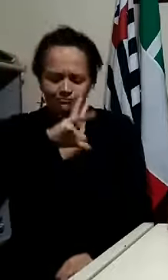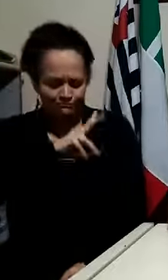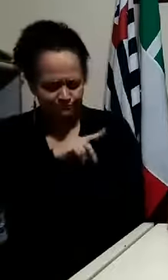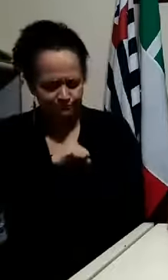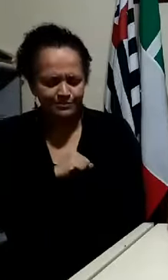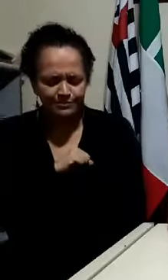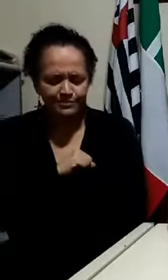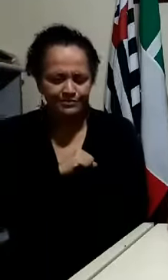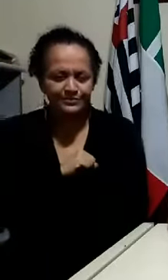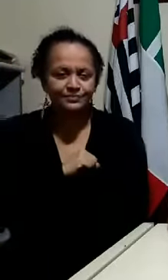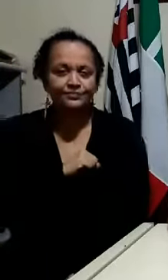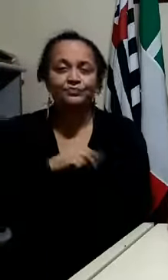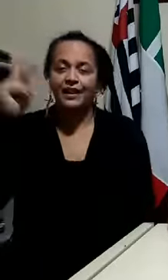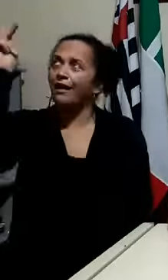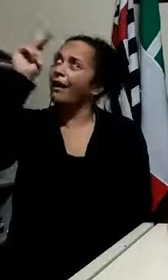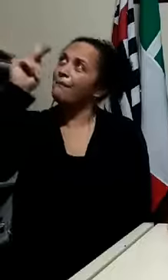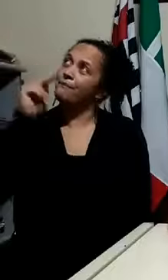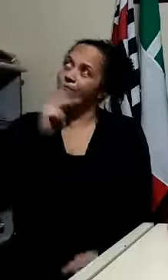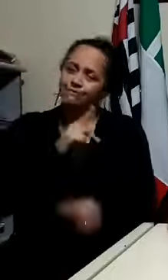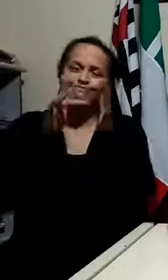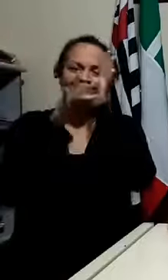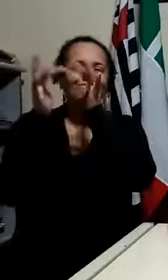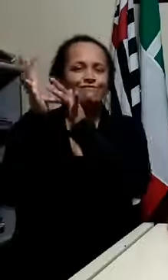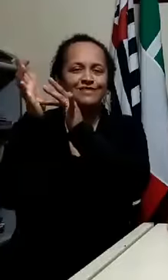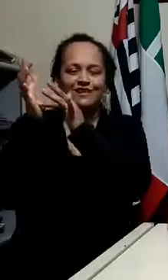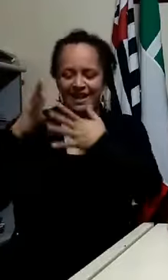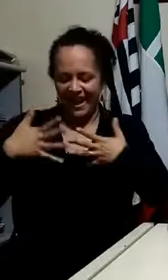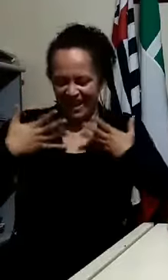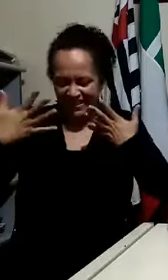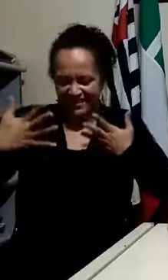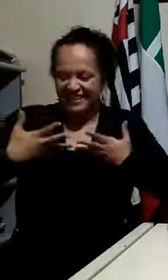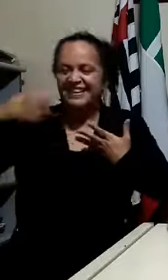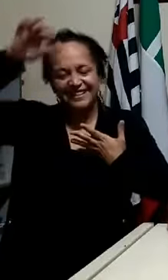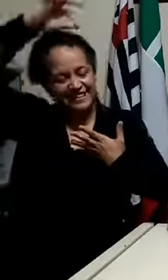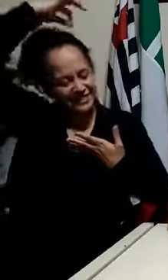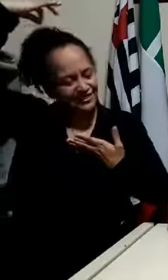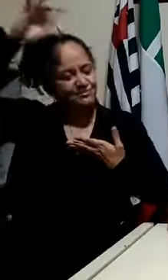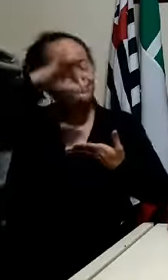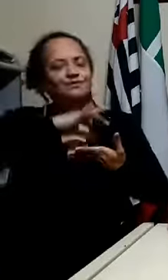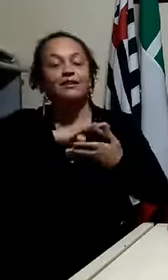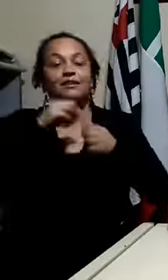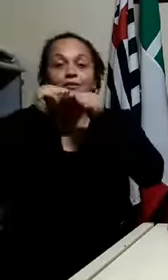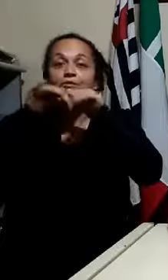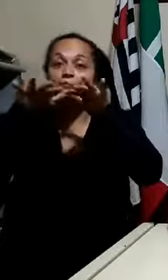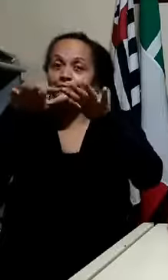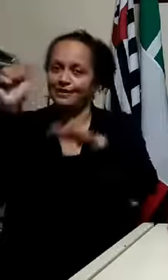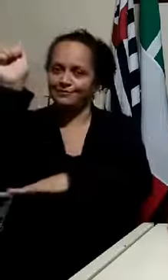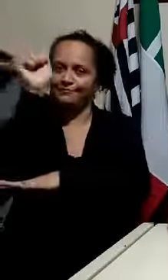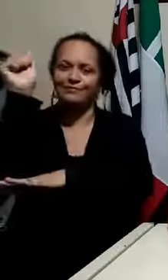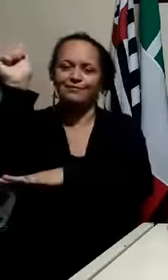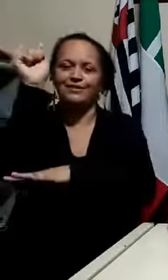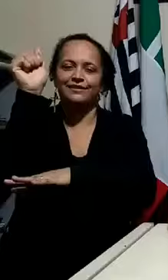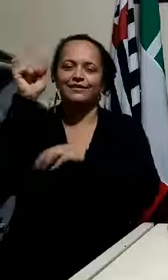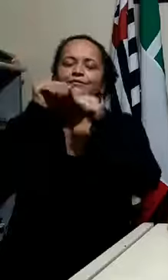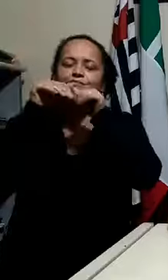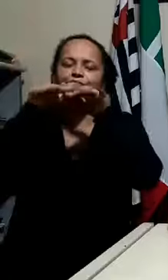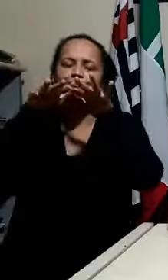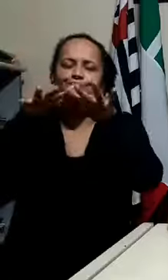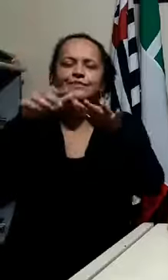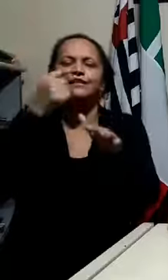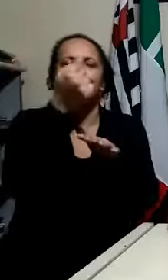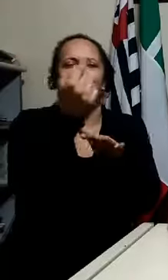que a paz de Cristo, que o gozo do Espírito e as bênçãos de Abraão sejam derramadas sobre a